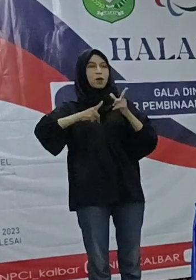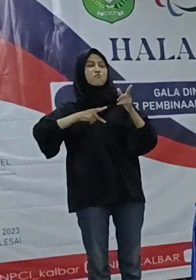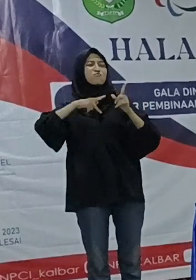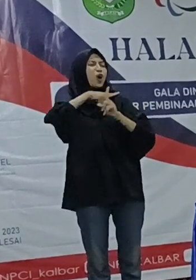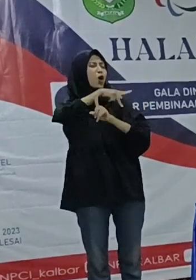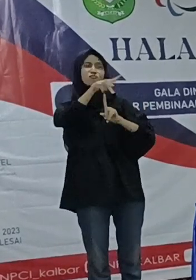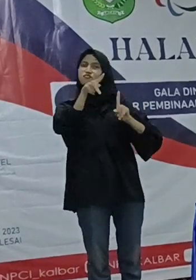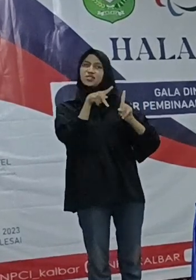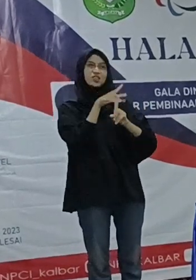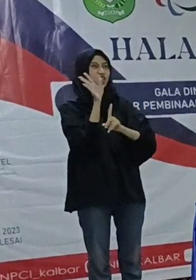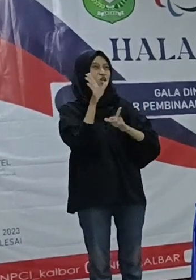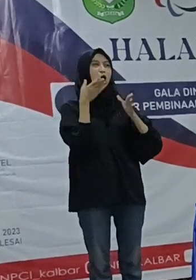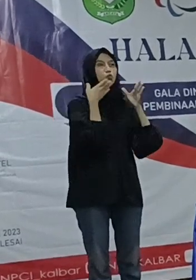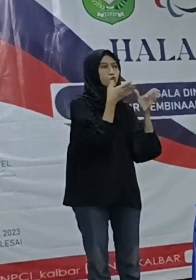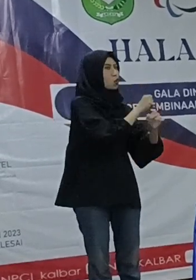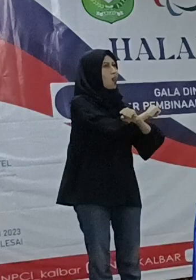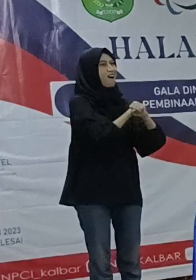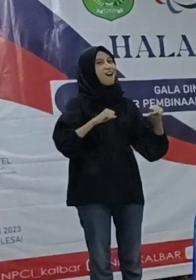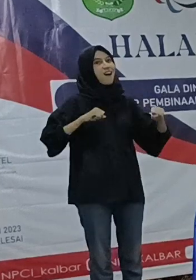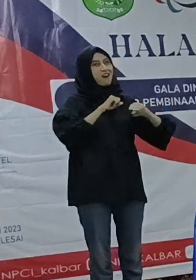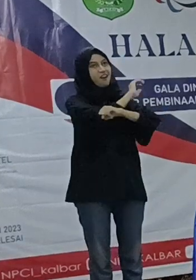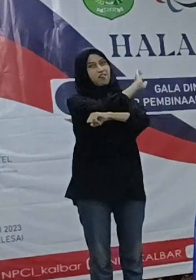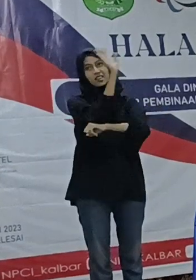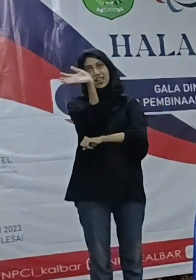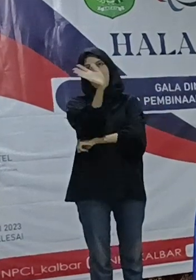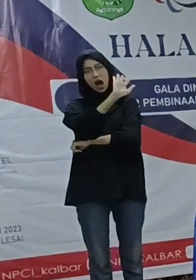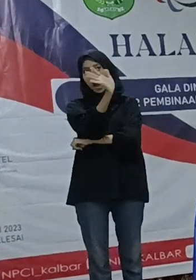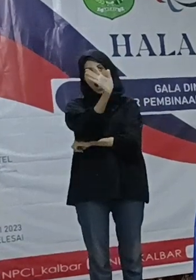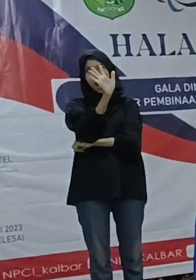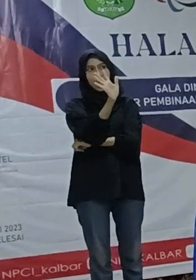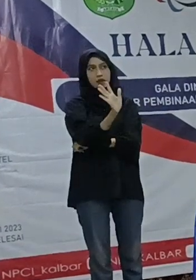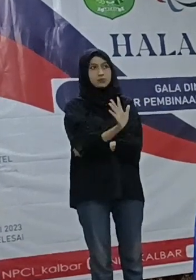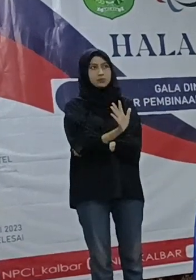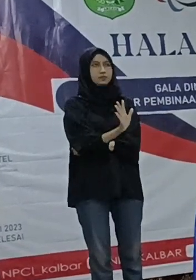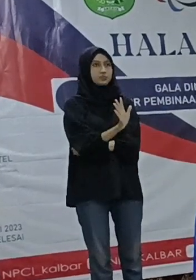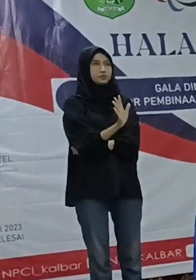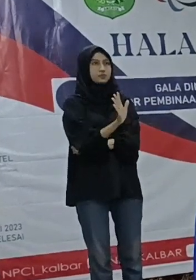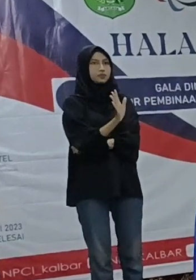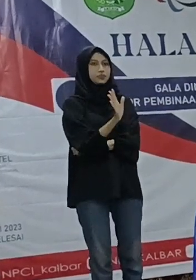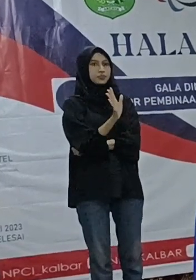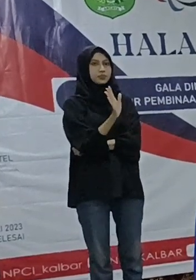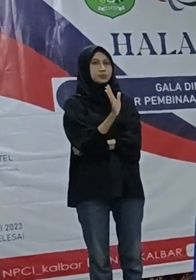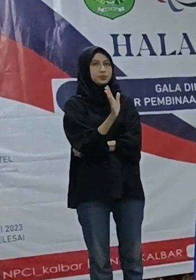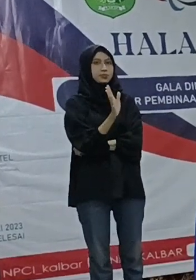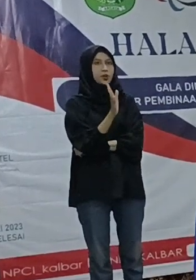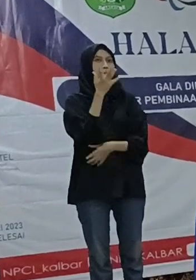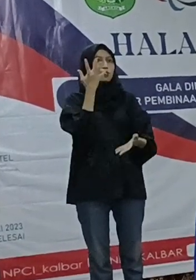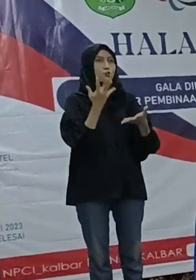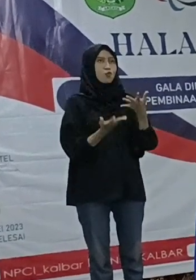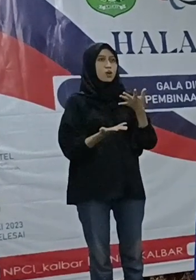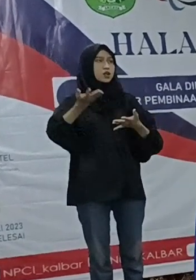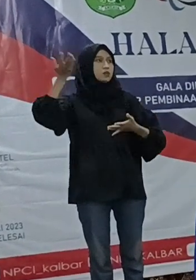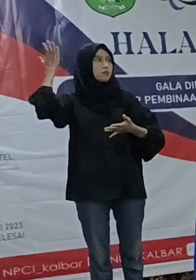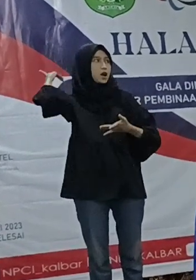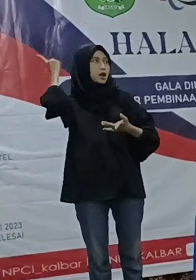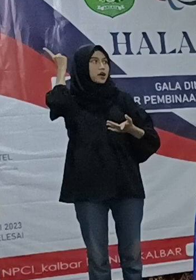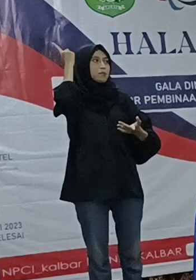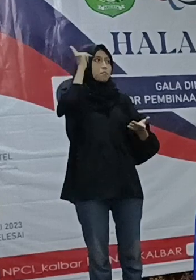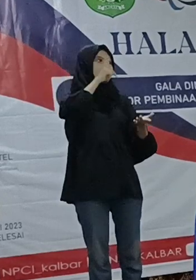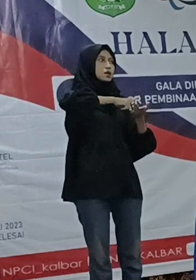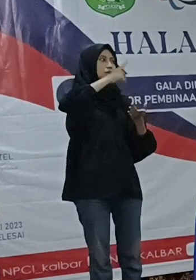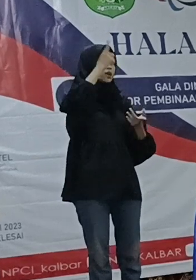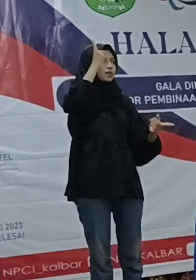ya? Yang dulu mungkin pernah hadir di HDI Tamaru di bulan di Pendopo